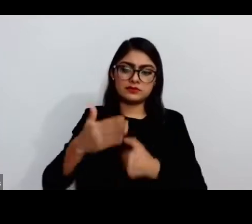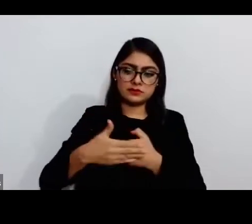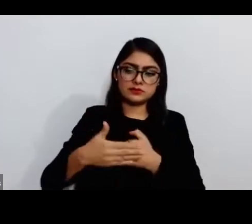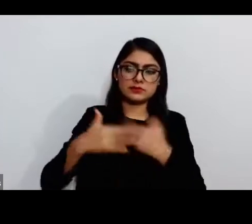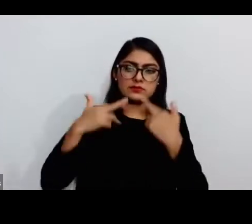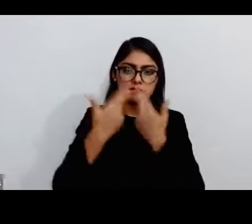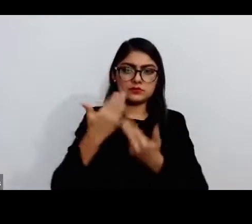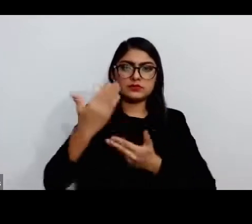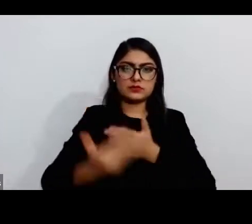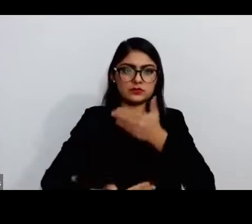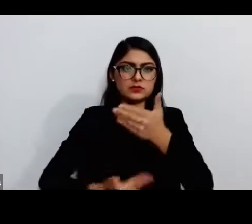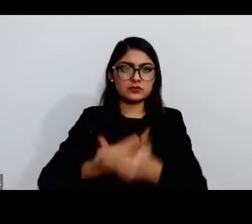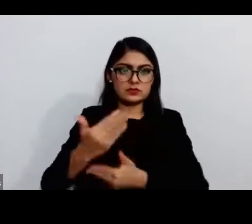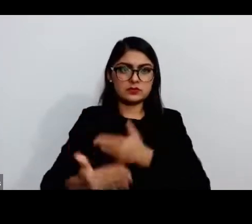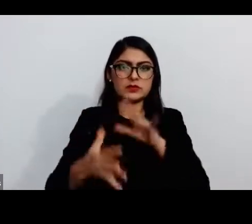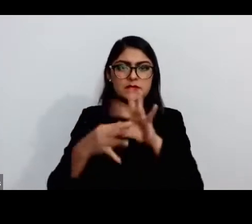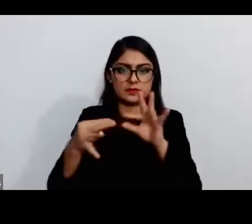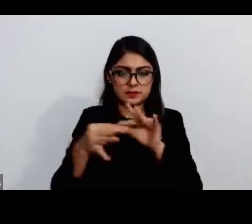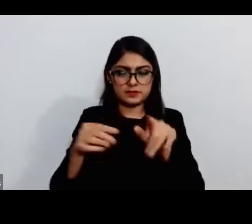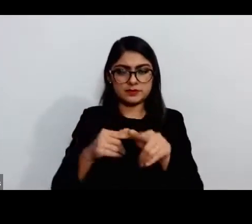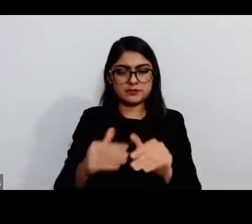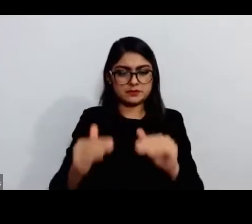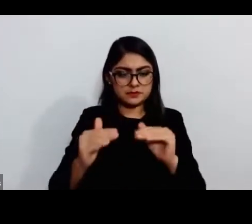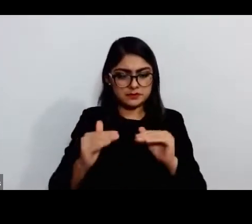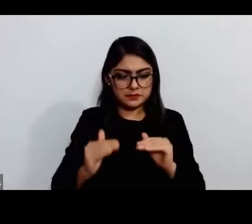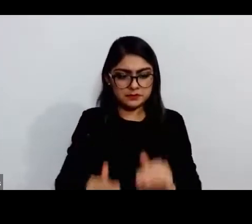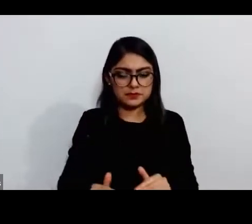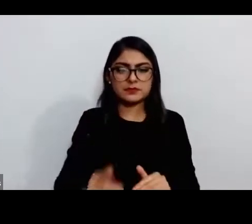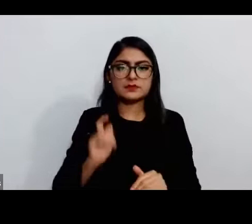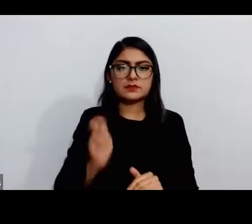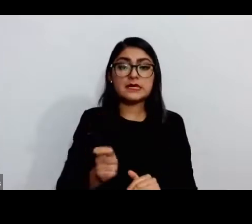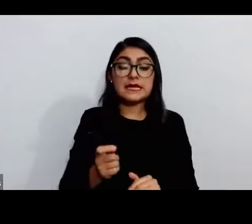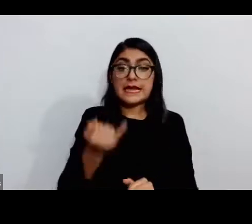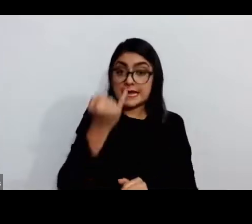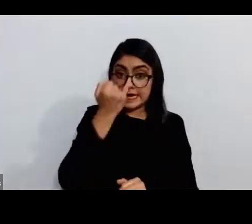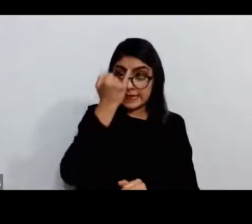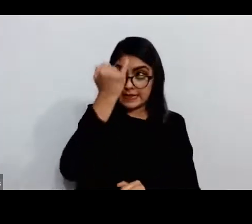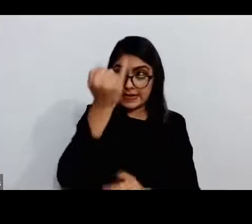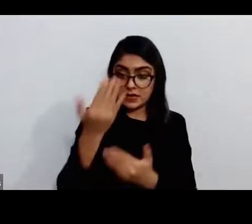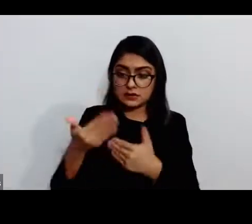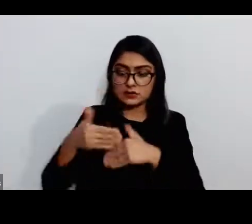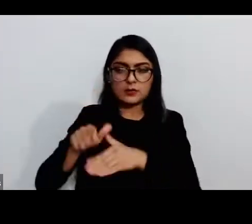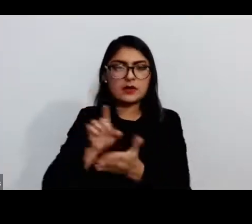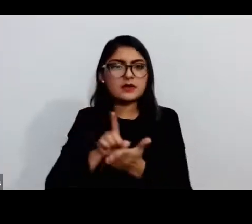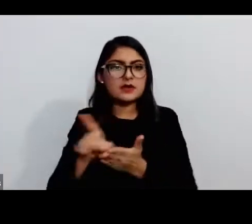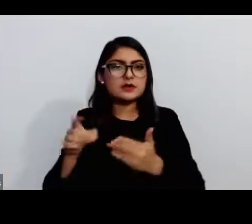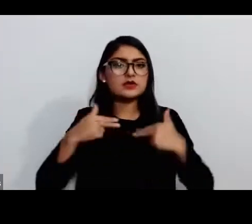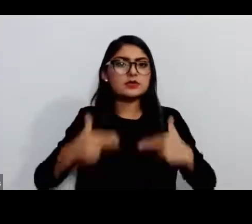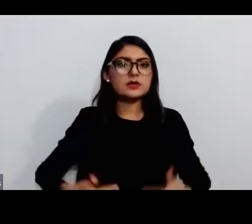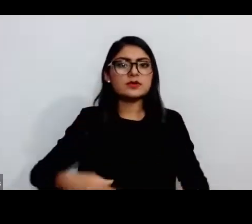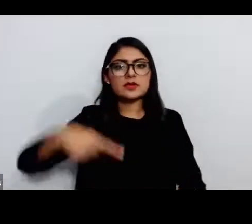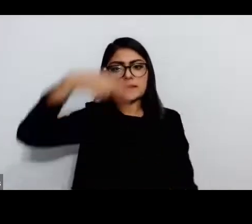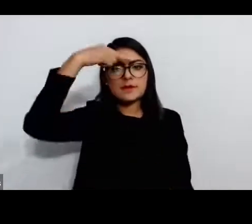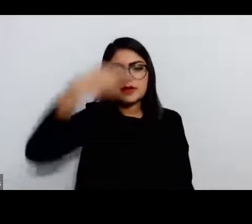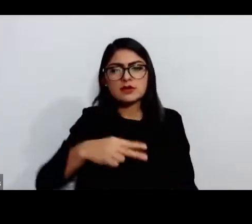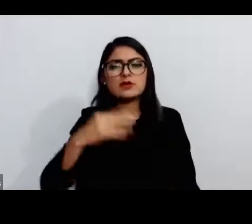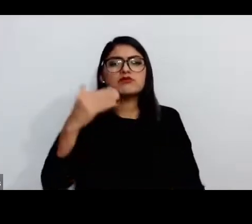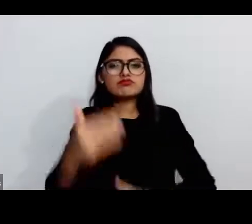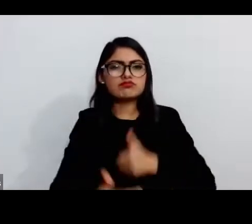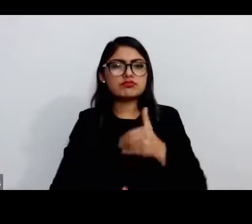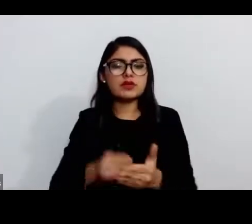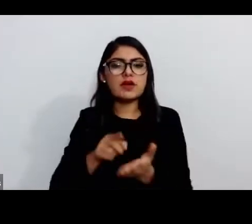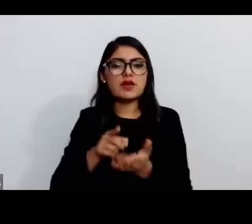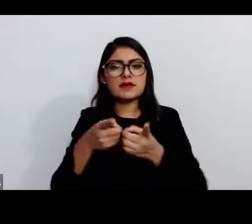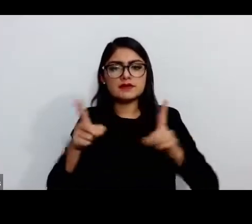entenderemos cómo ha sido desarrollado esta idea de los derechos humanos en México, ¿no? Entonces empezaremos por, digamos, una aproximación